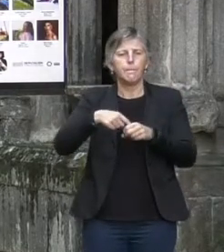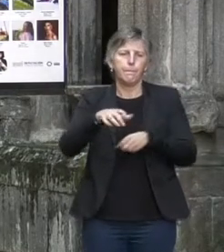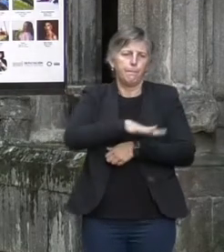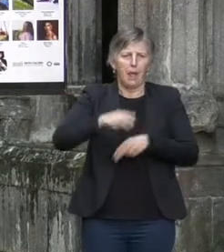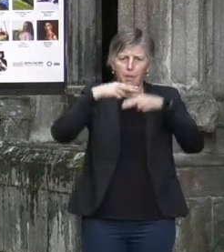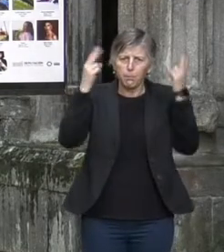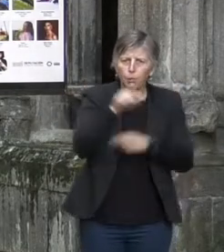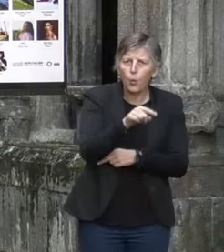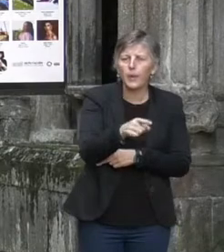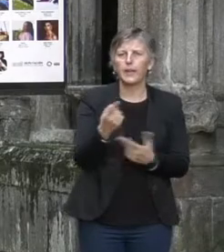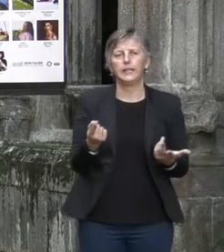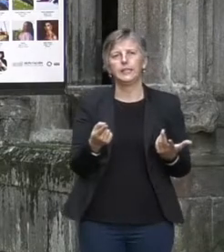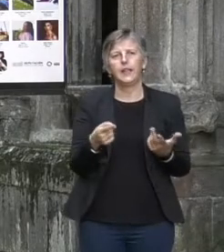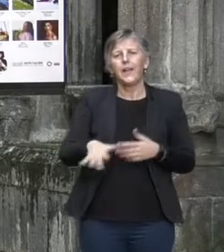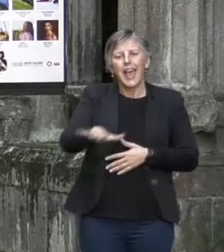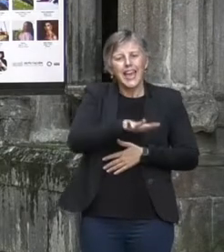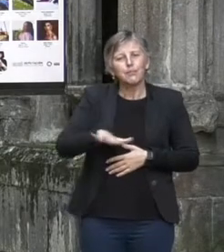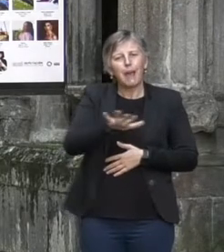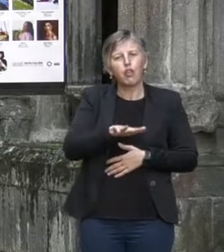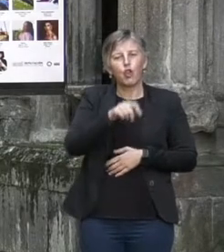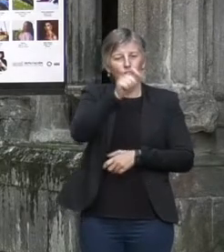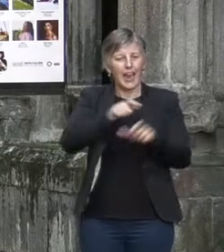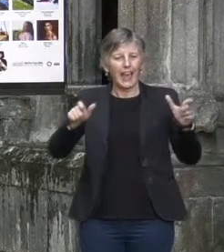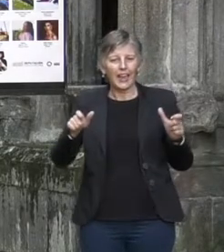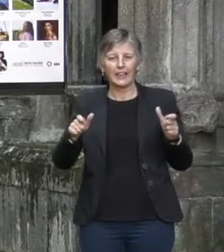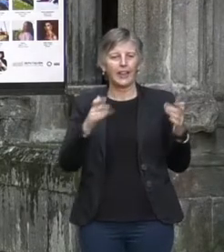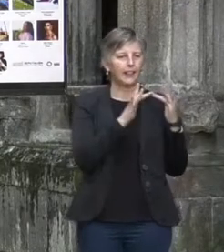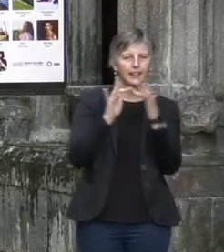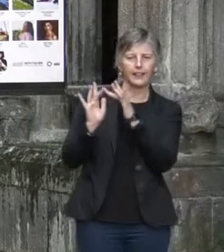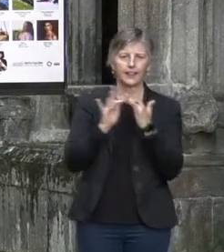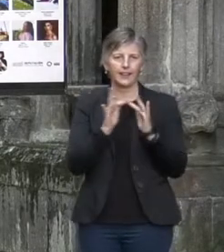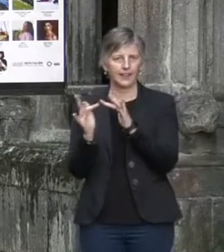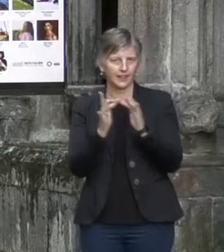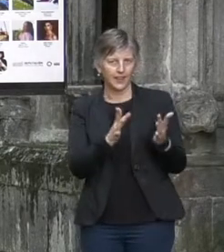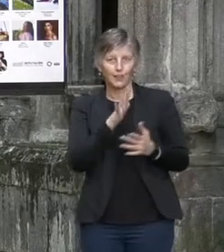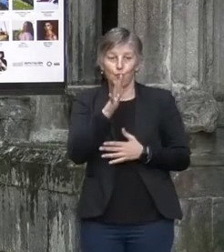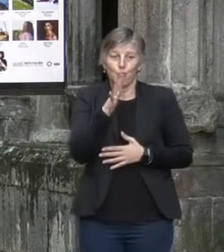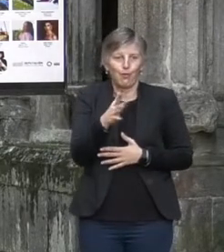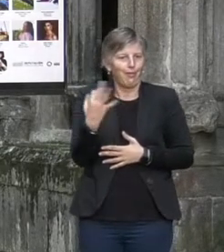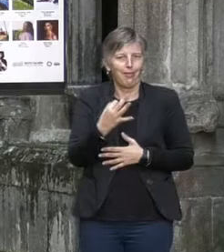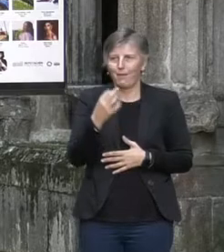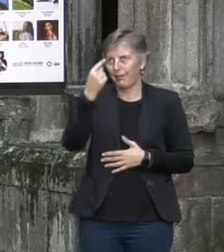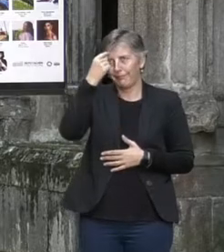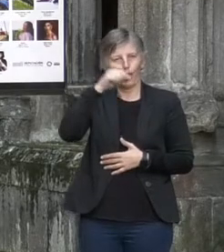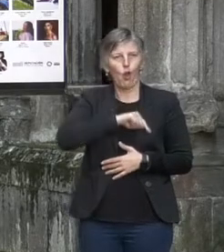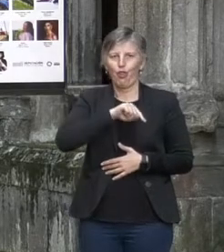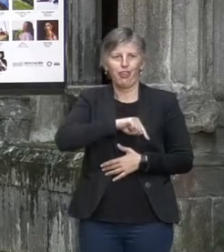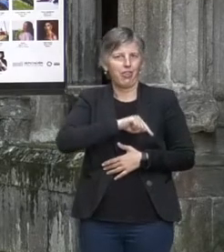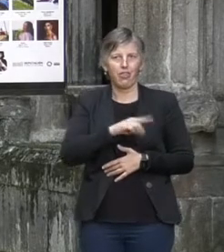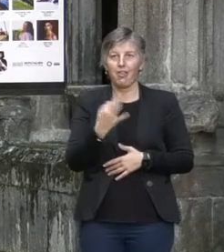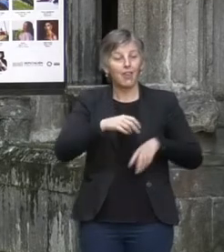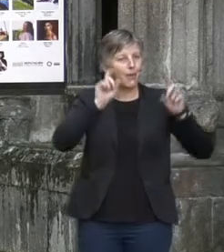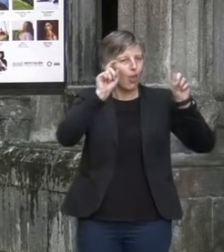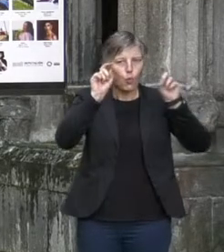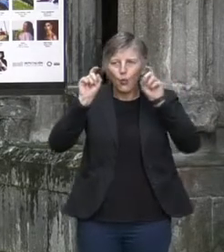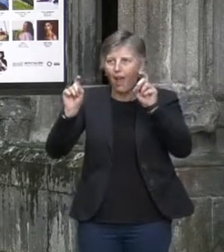públicas, os espacios donde a xente nos relacionamos, porque temos que tomar conciencia, educar